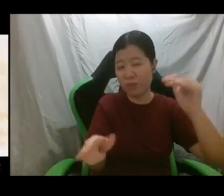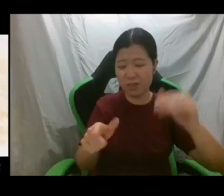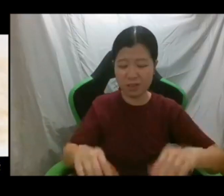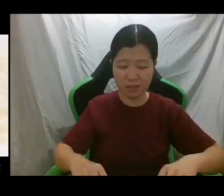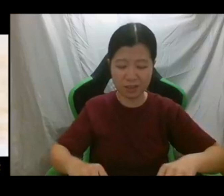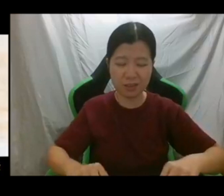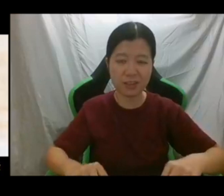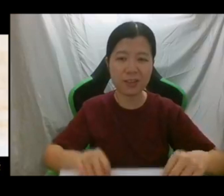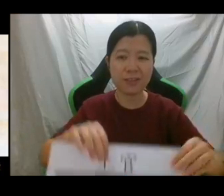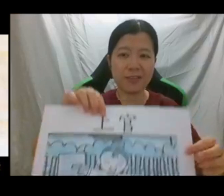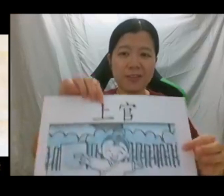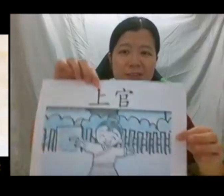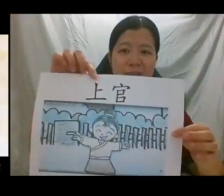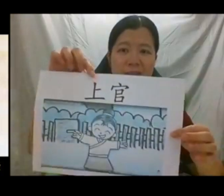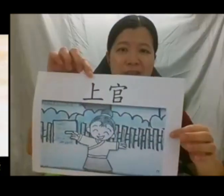多。